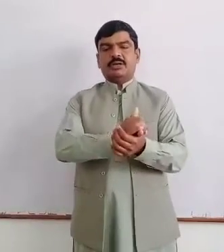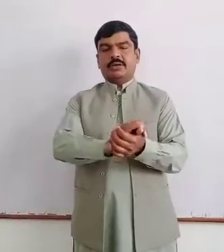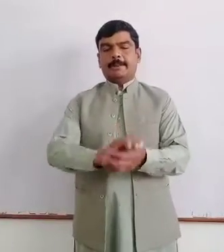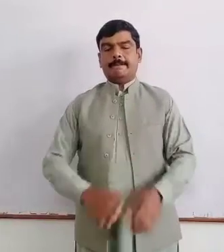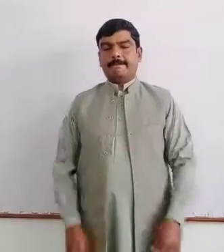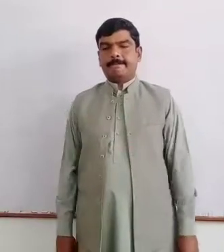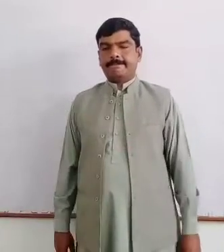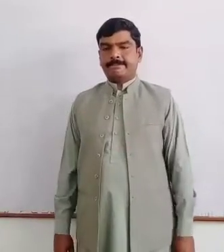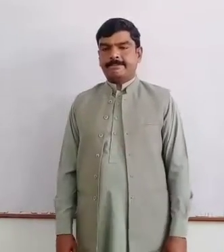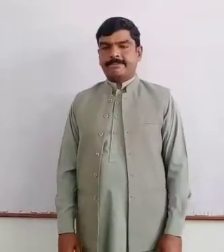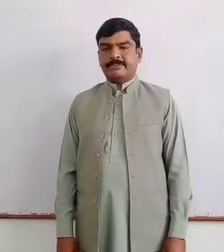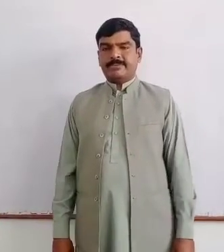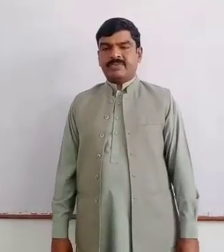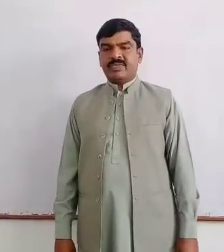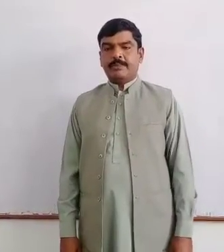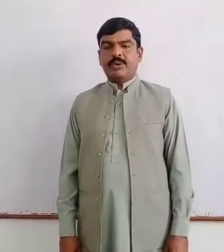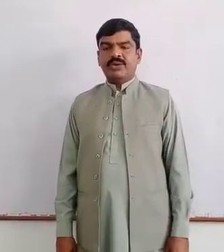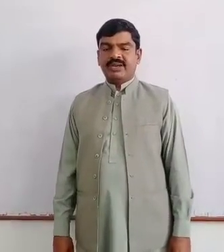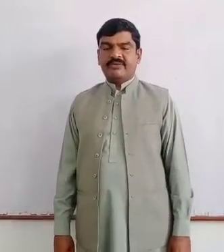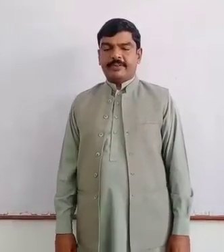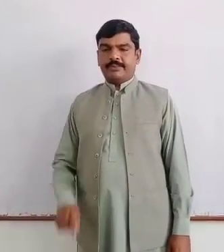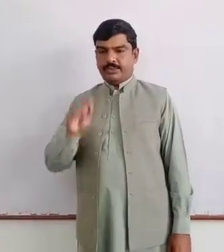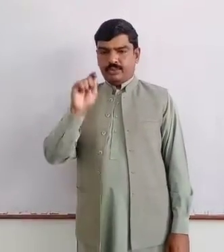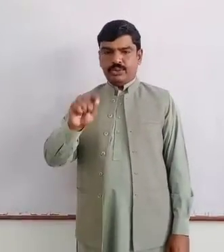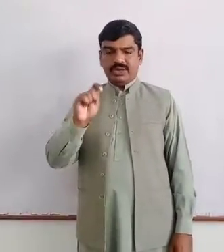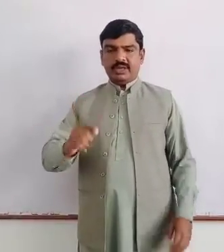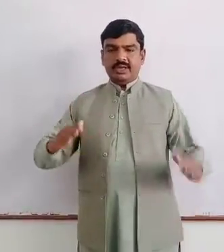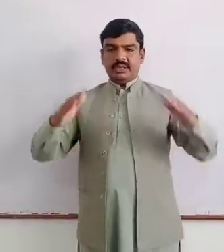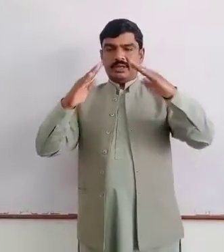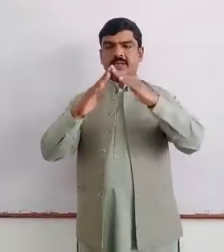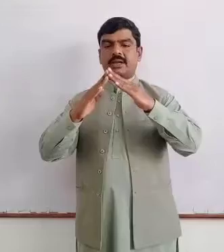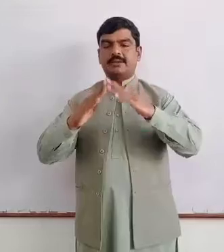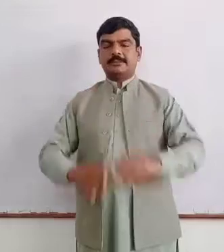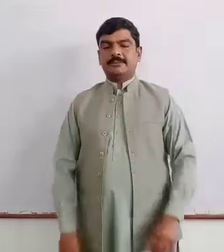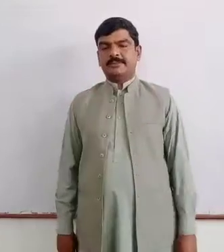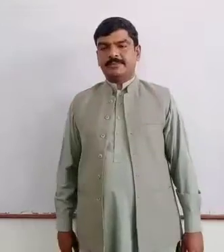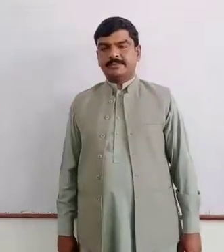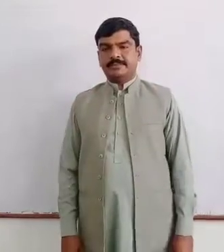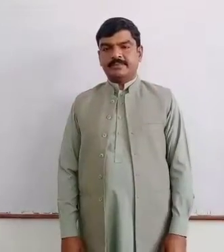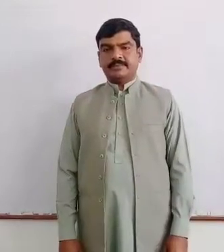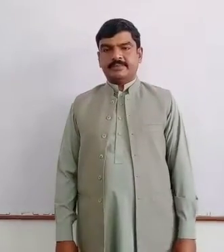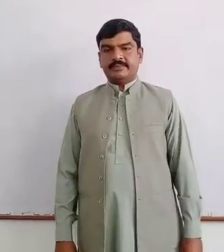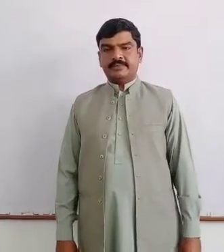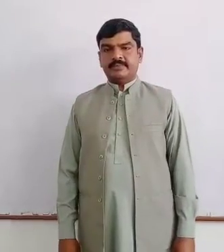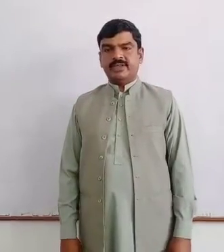और पोल्ट्री फार्म। पोल्ट्री फार्म मुर्गी घर। थाना।